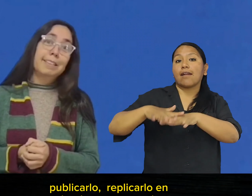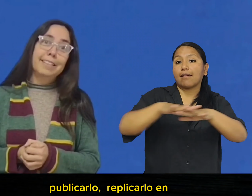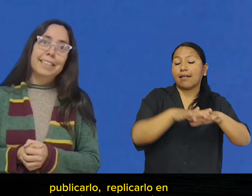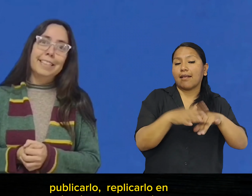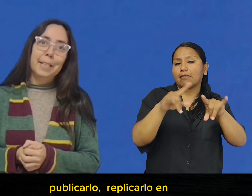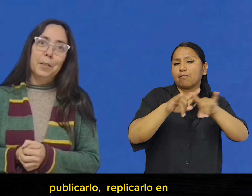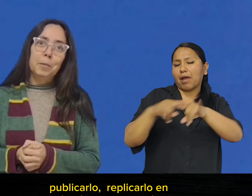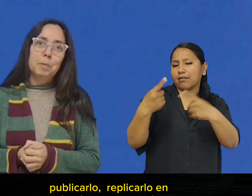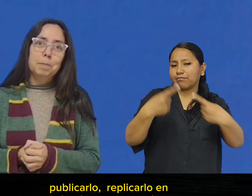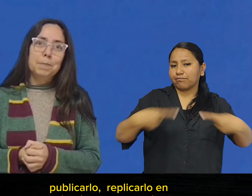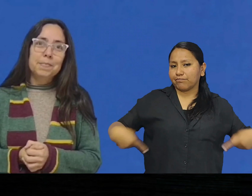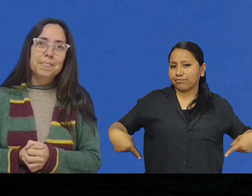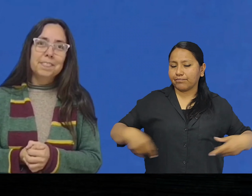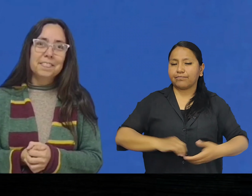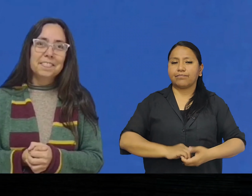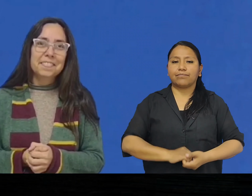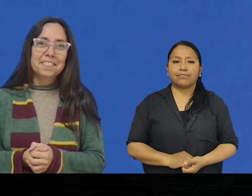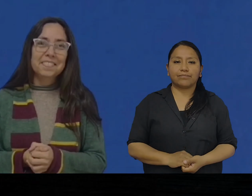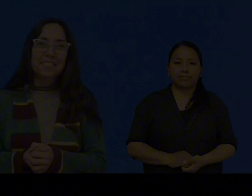sea necesario.